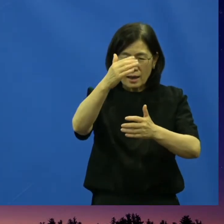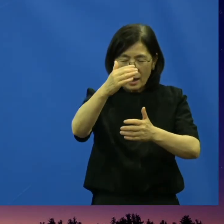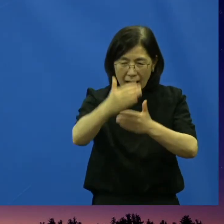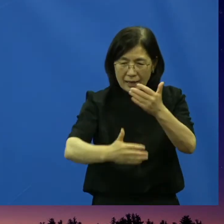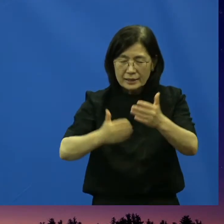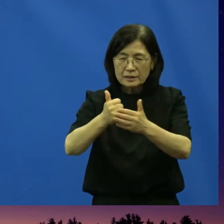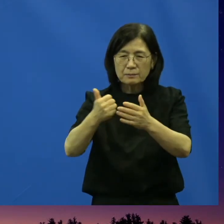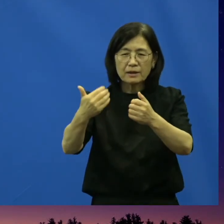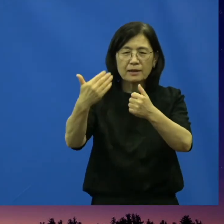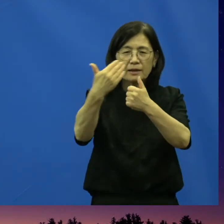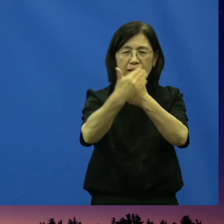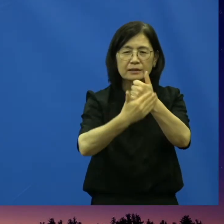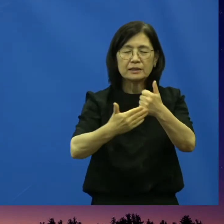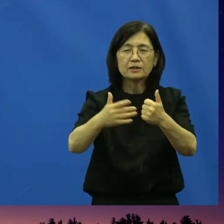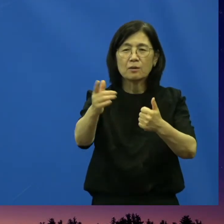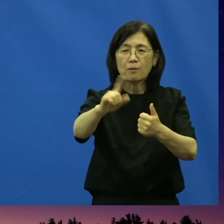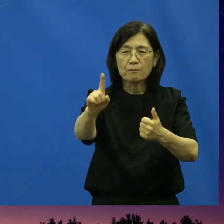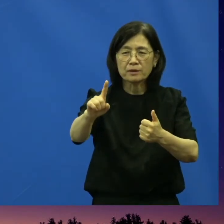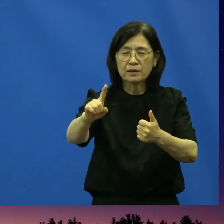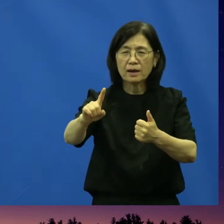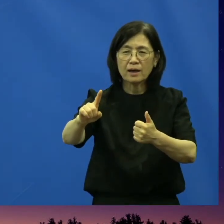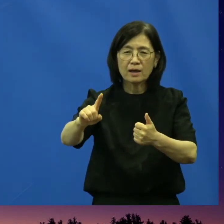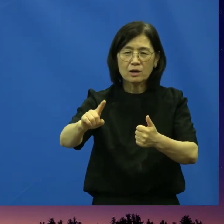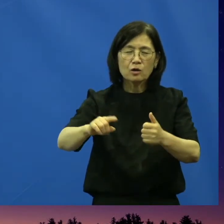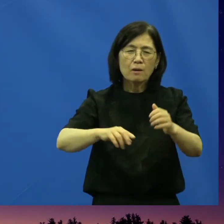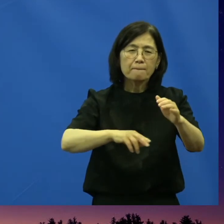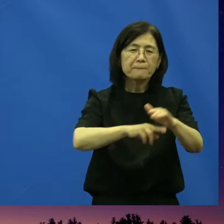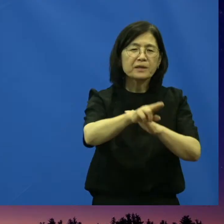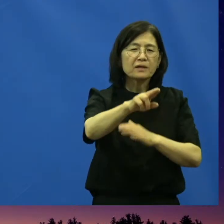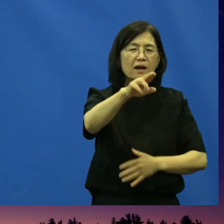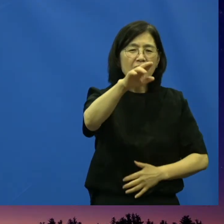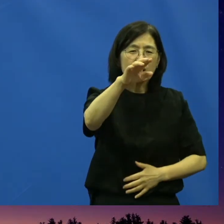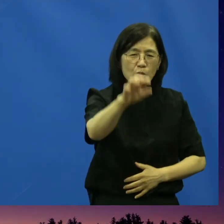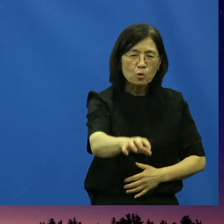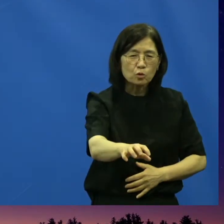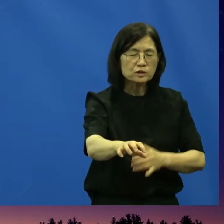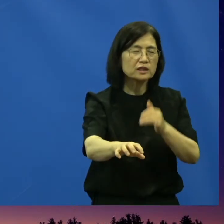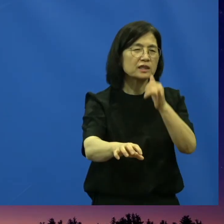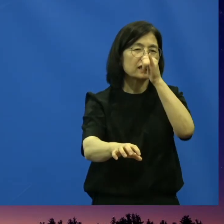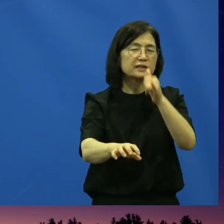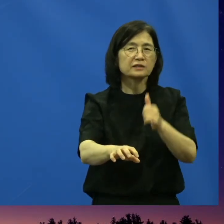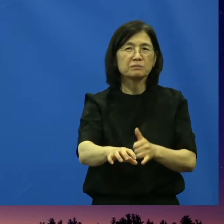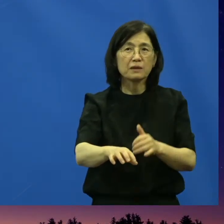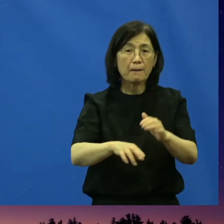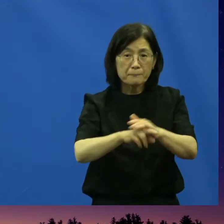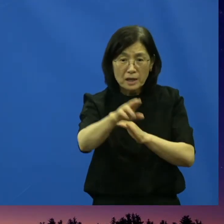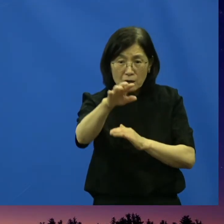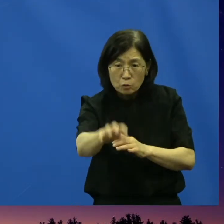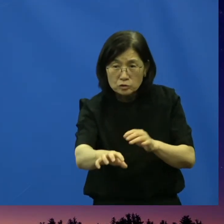피할 곳이 있다는 거예요. 오늘 이 말씀의 핵심은 피할 곳은 분명해요. 예수 그리스도라는 거죠.